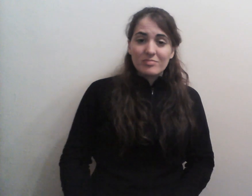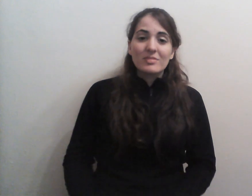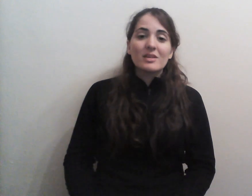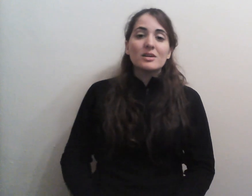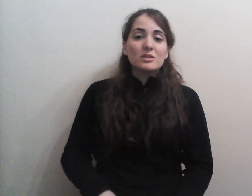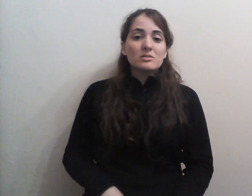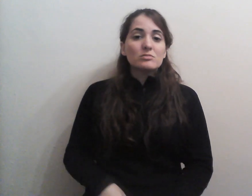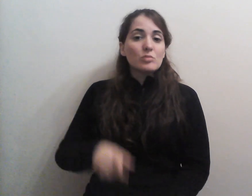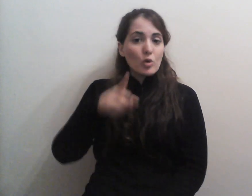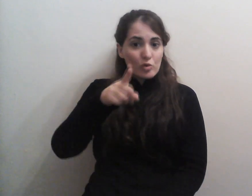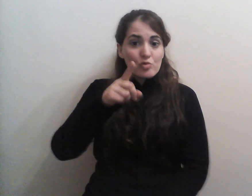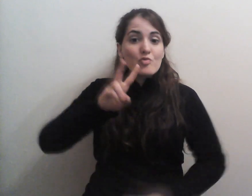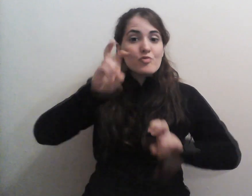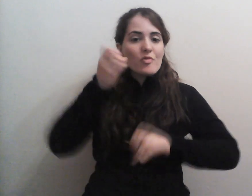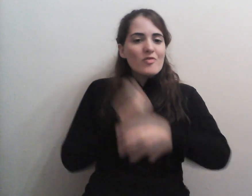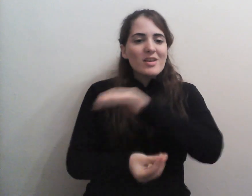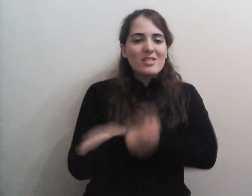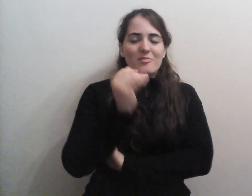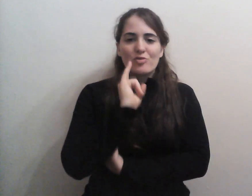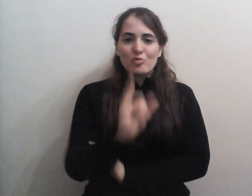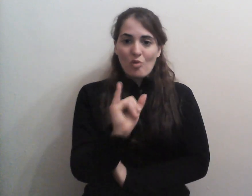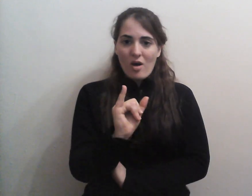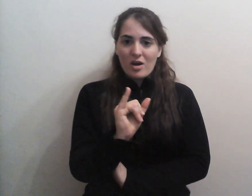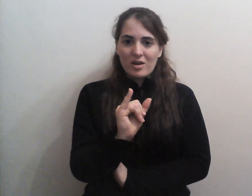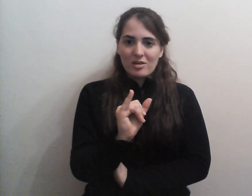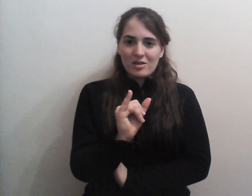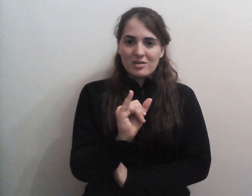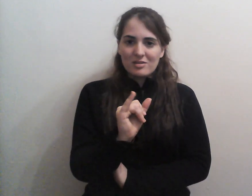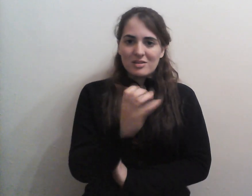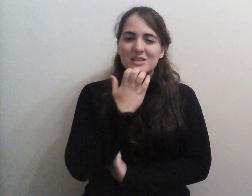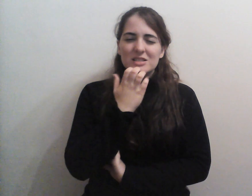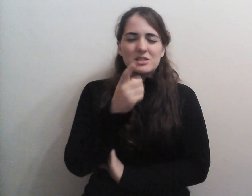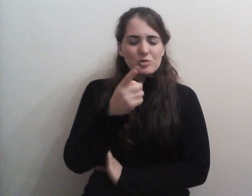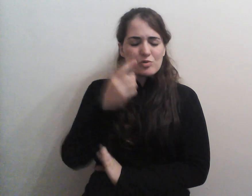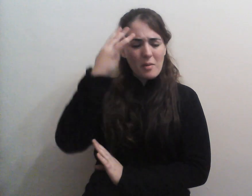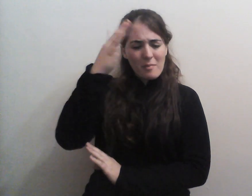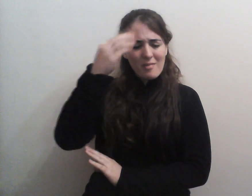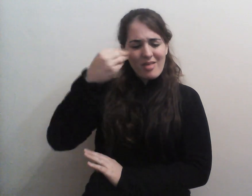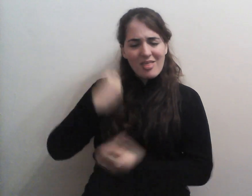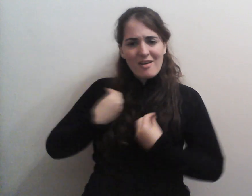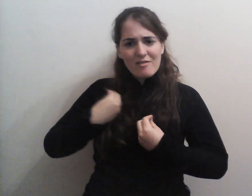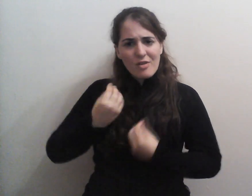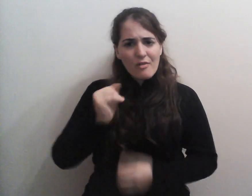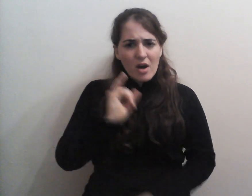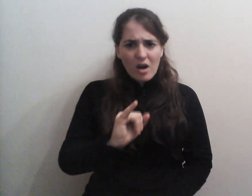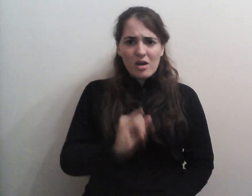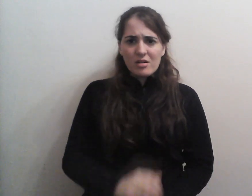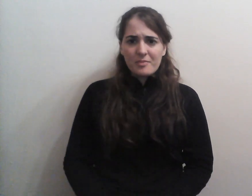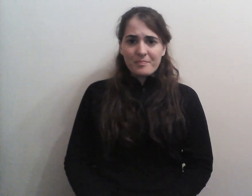habrás nacido de nuevo cuando sepas que tienes esa esperanza viva en ti. Es una realidad. Tu esperanza no es la